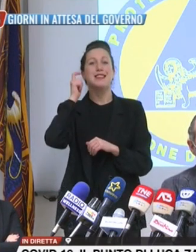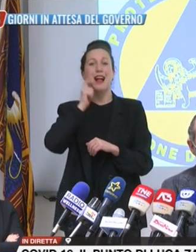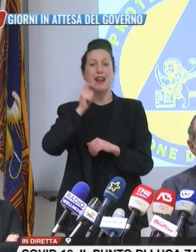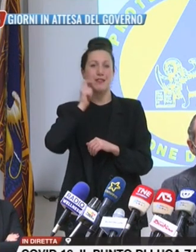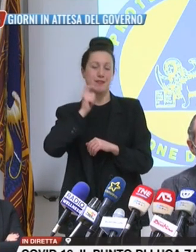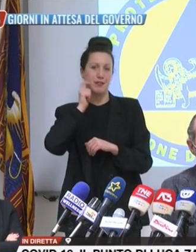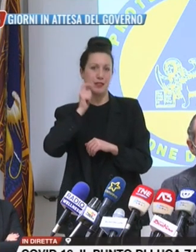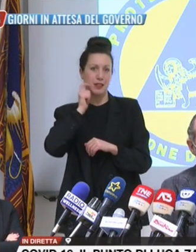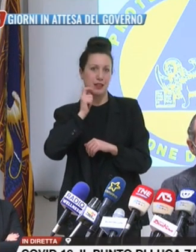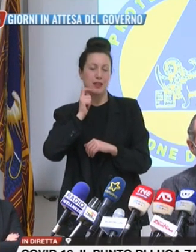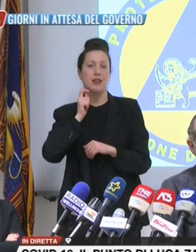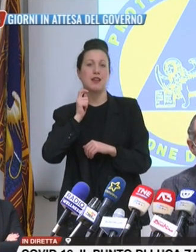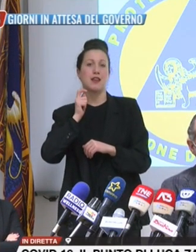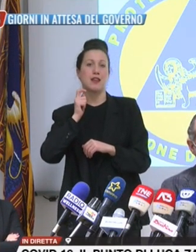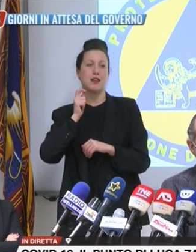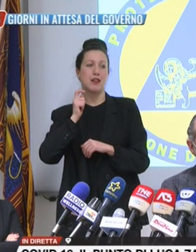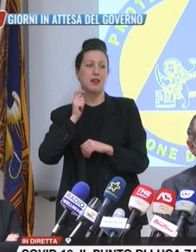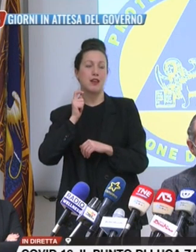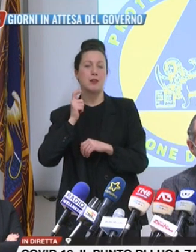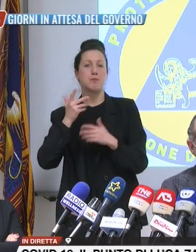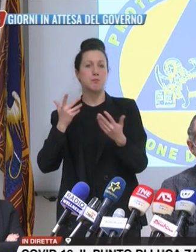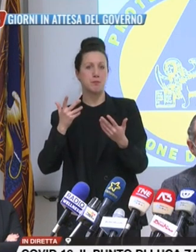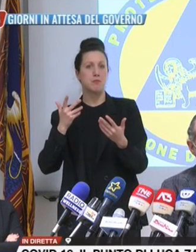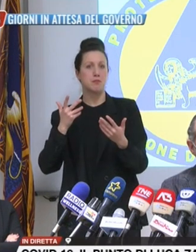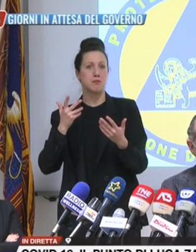Lega coincide con le sue